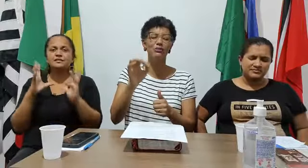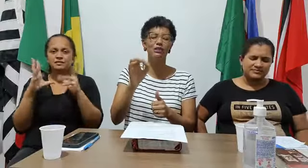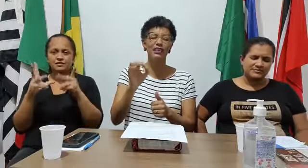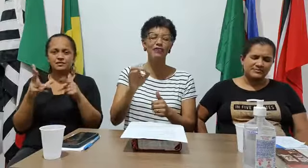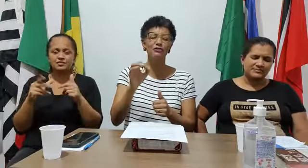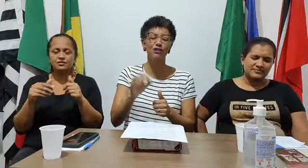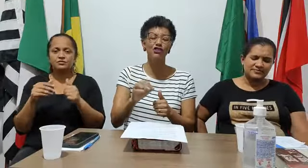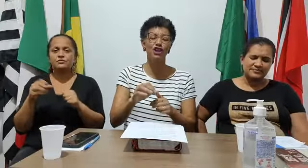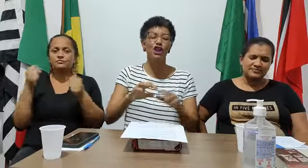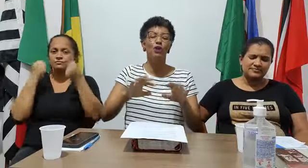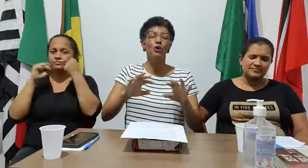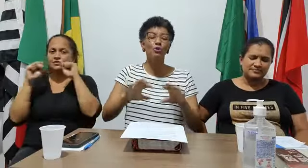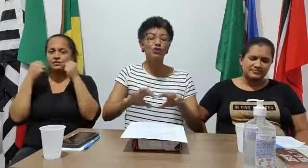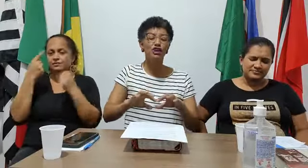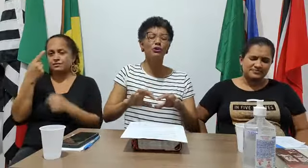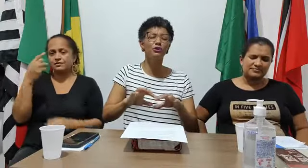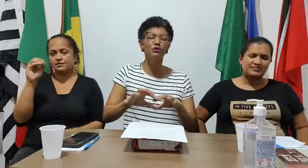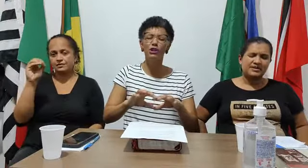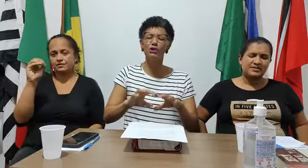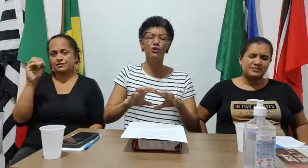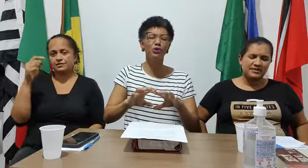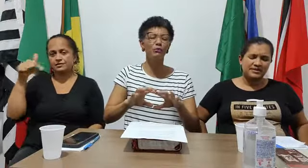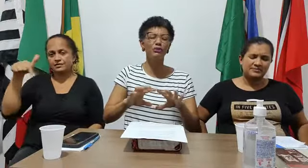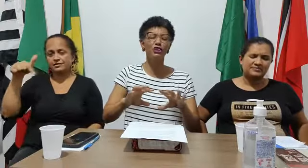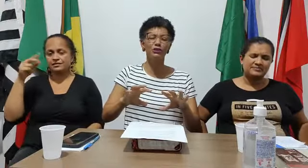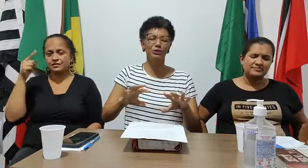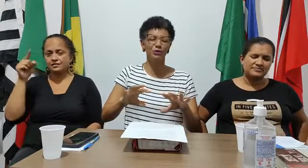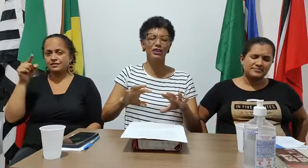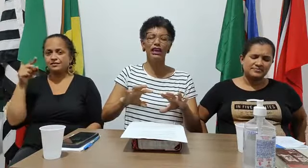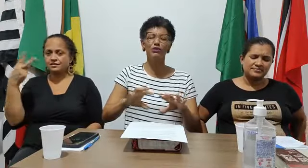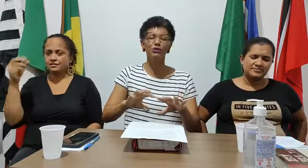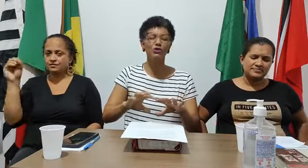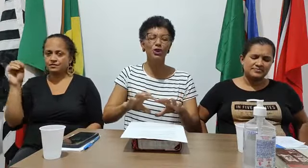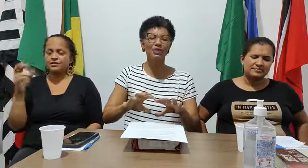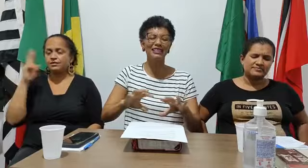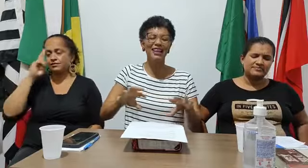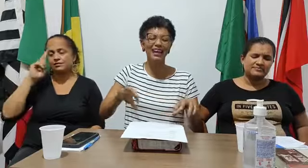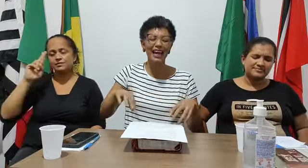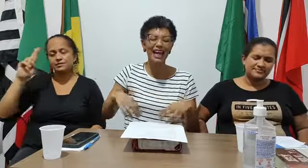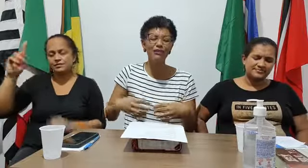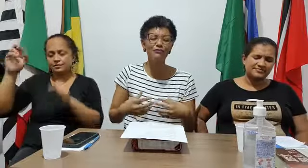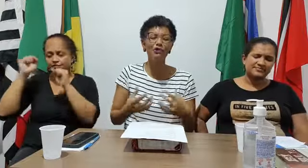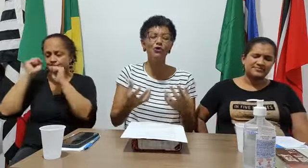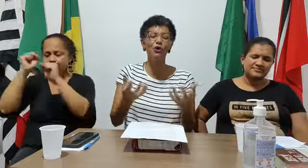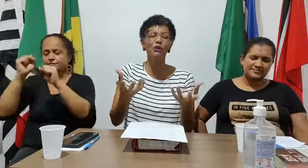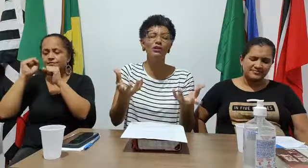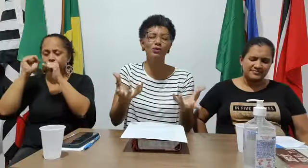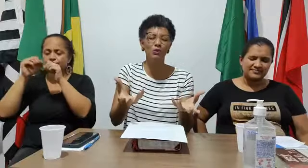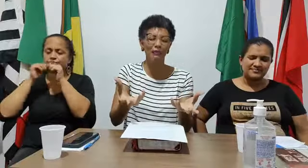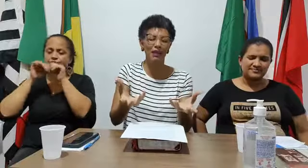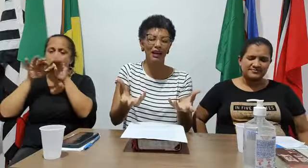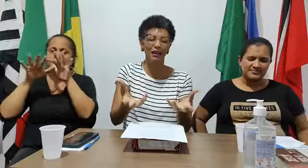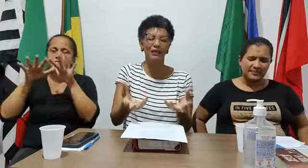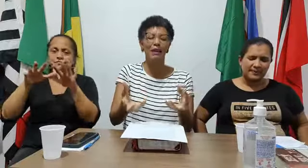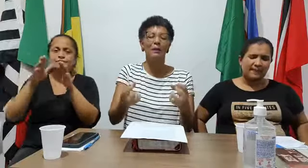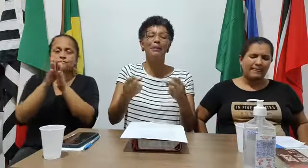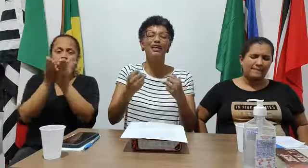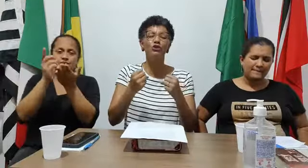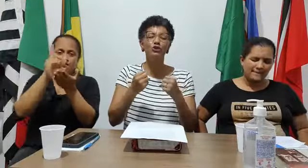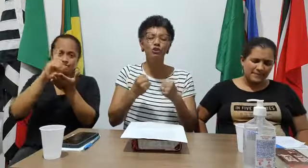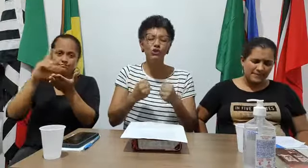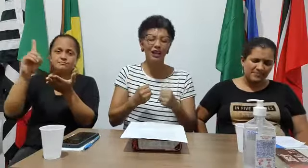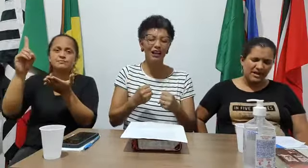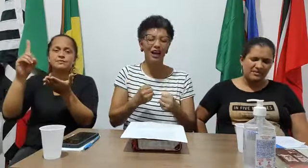Salmo 107:20. O Senhor, o Deus Todo-Poderoso, Criador dos céus e da terra, enviou a sua palavra